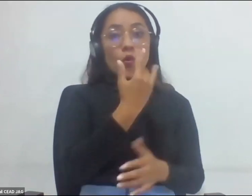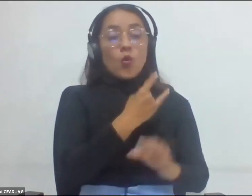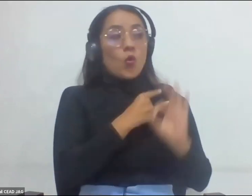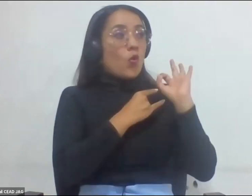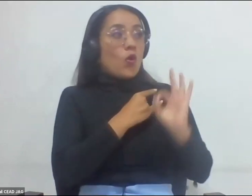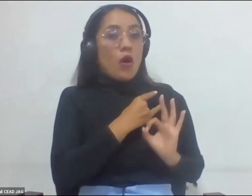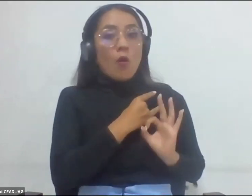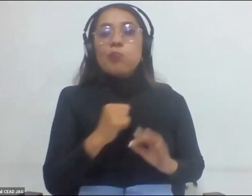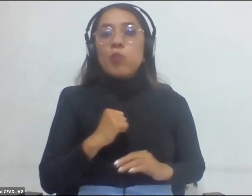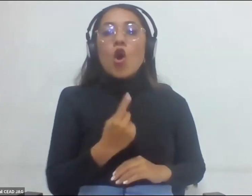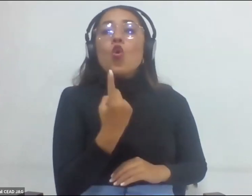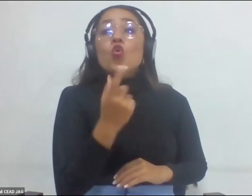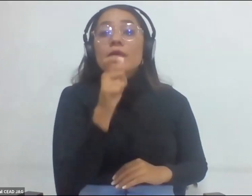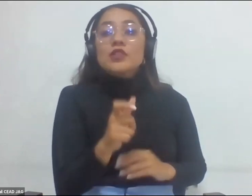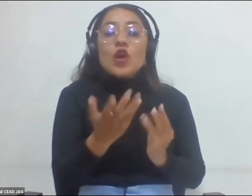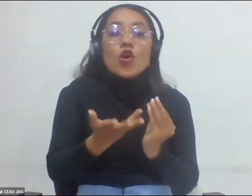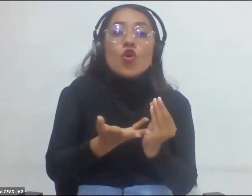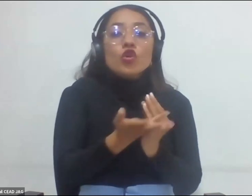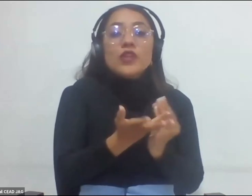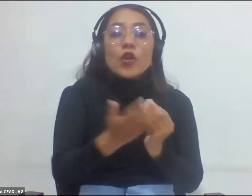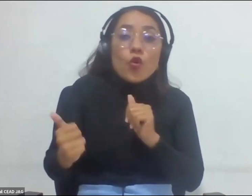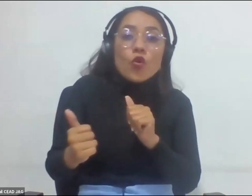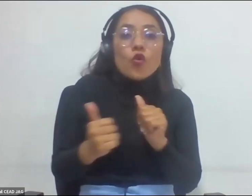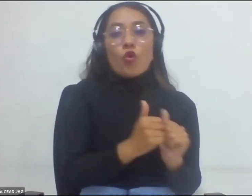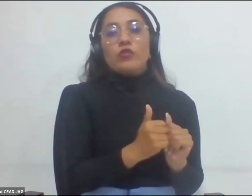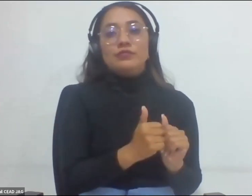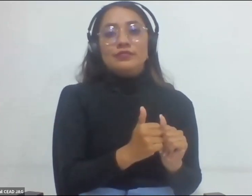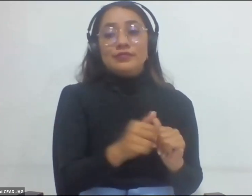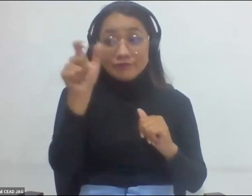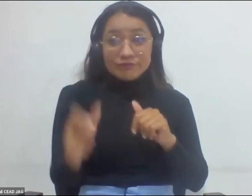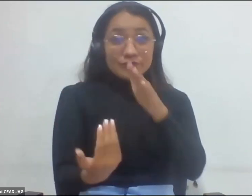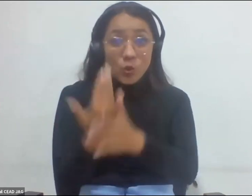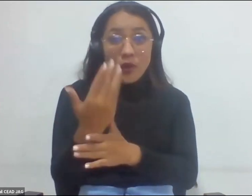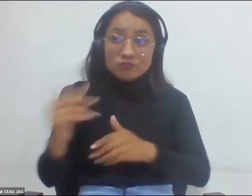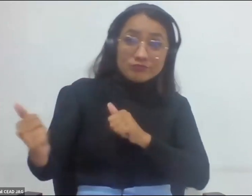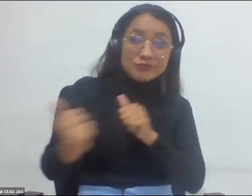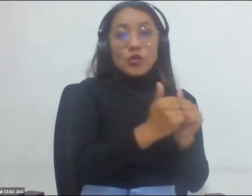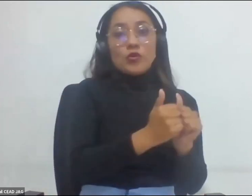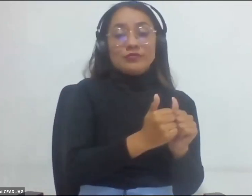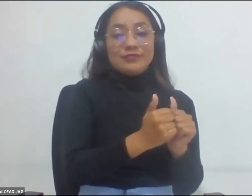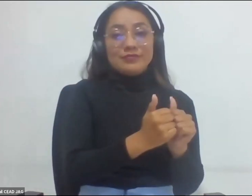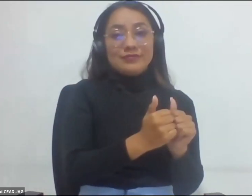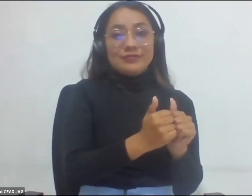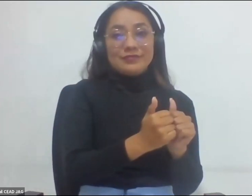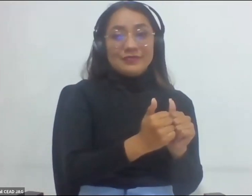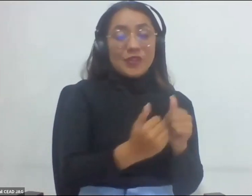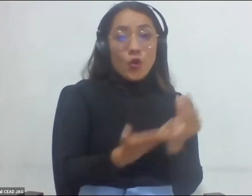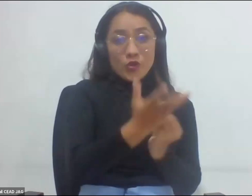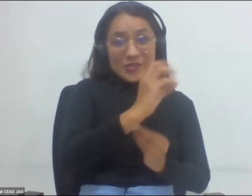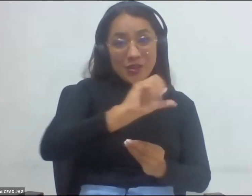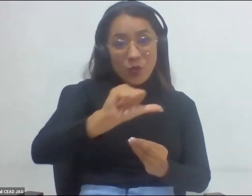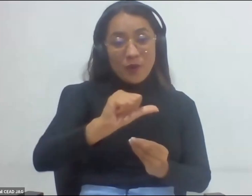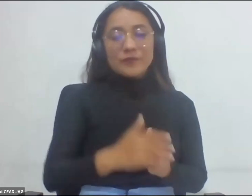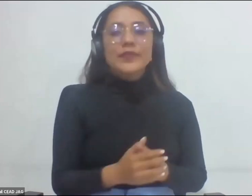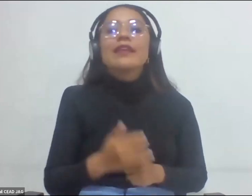una consejera o un consejero que le acompañe en todas las 70 sedes a veces suele ocurrir que mi